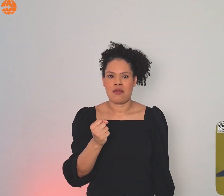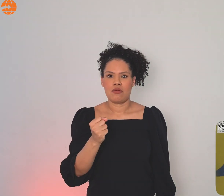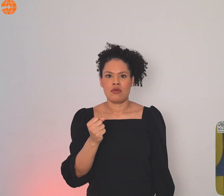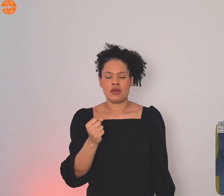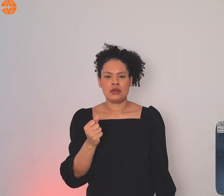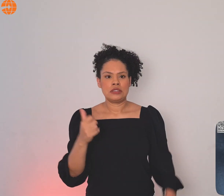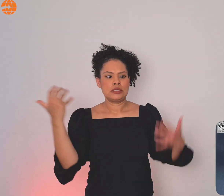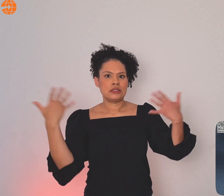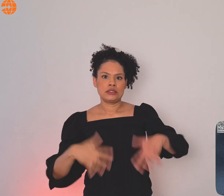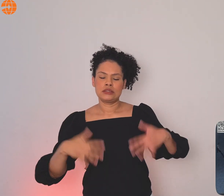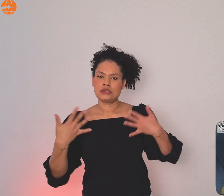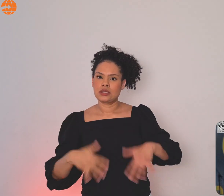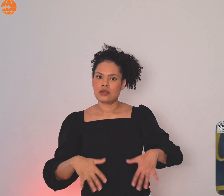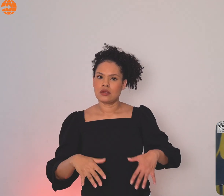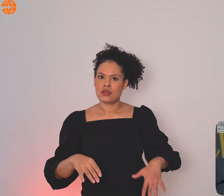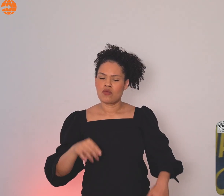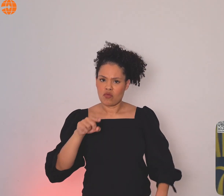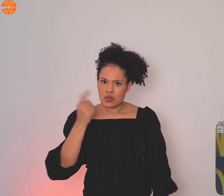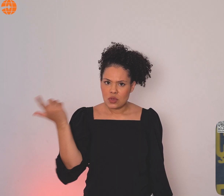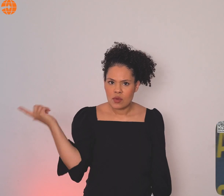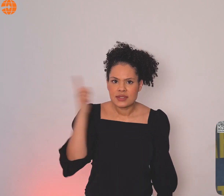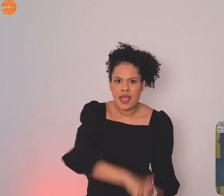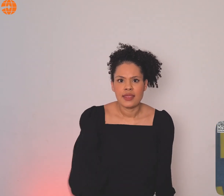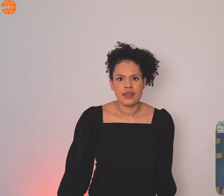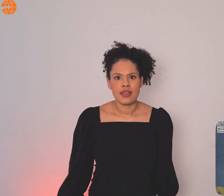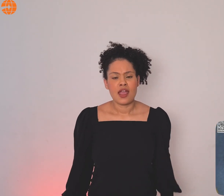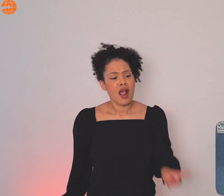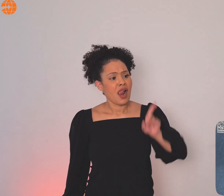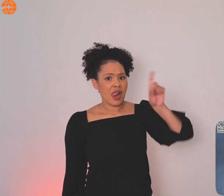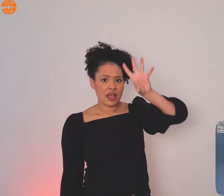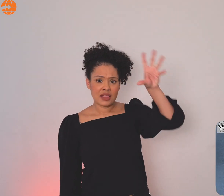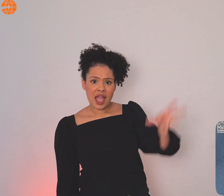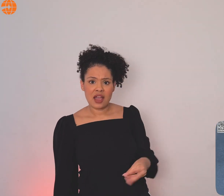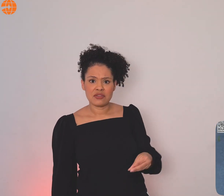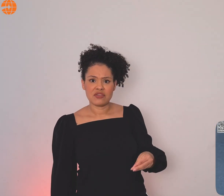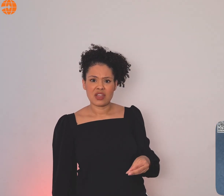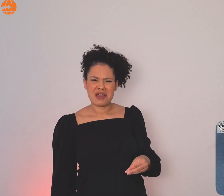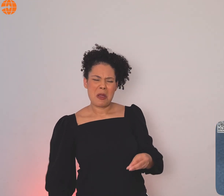Se você se tornar um bilionário, você faz um estrago no inferno lá na África.